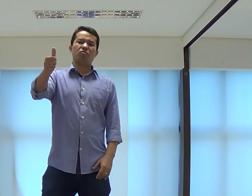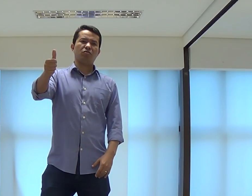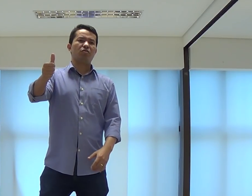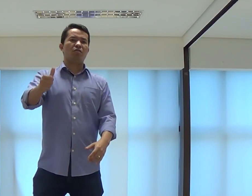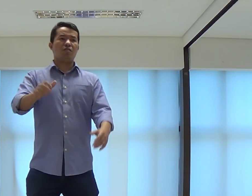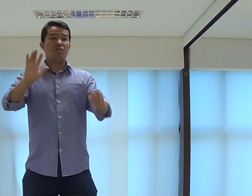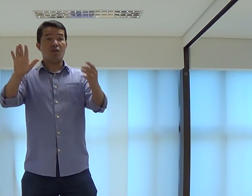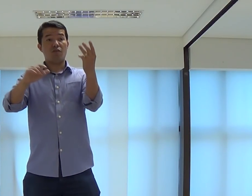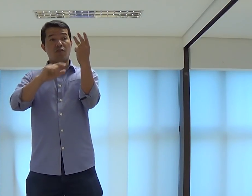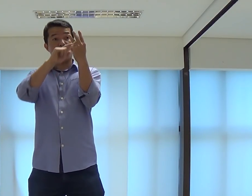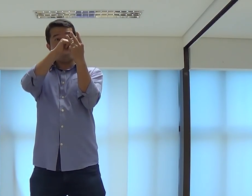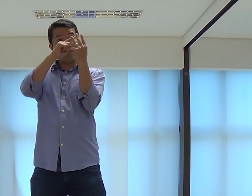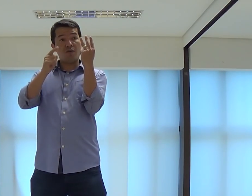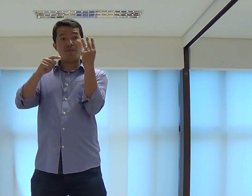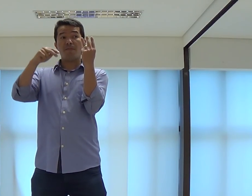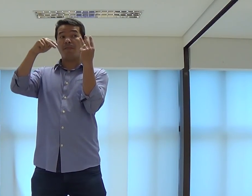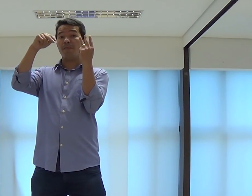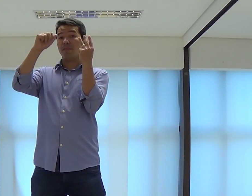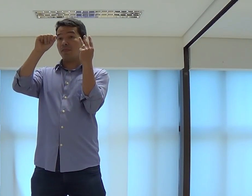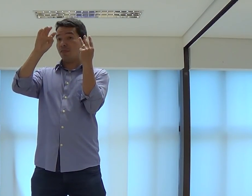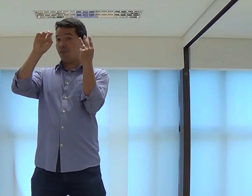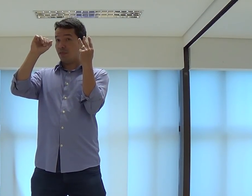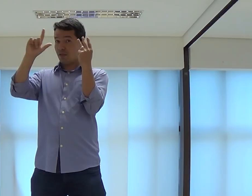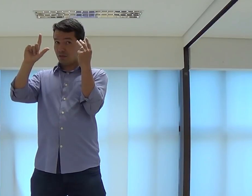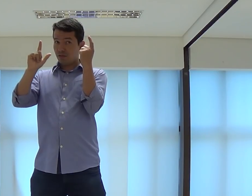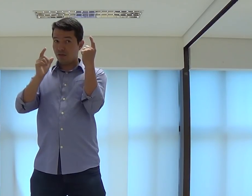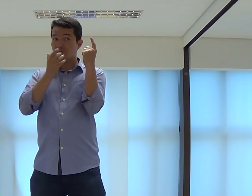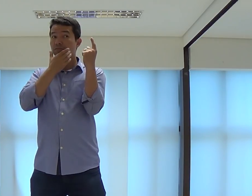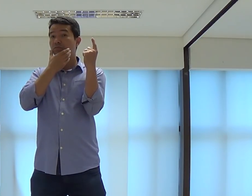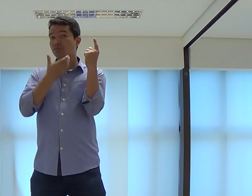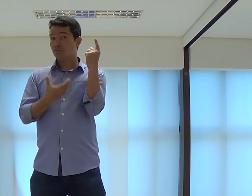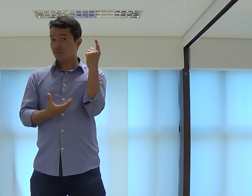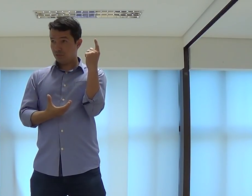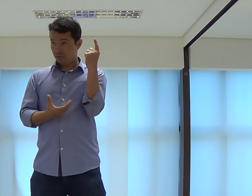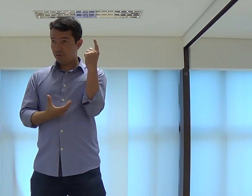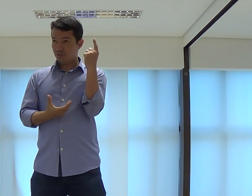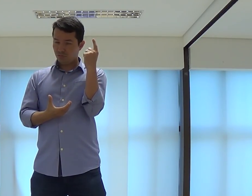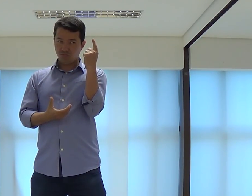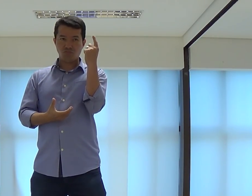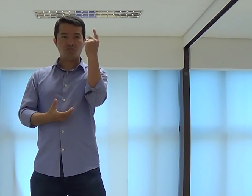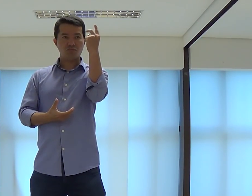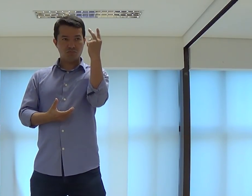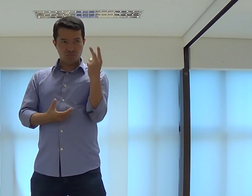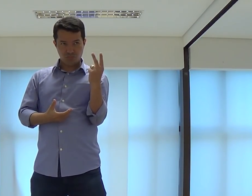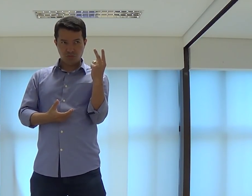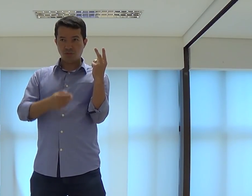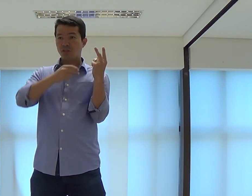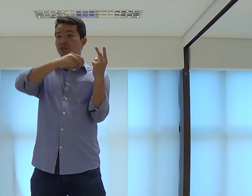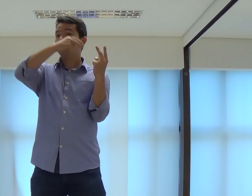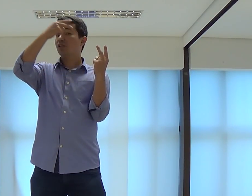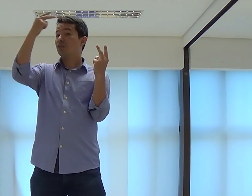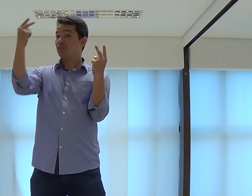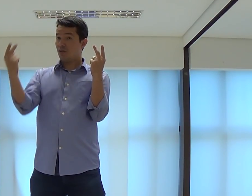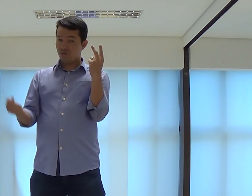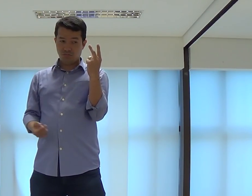Bom, tá. Então, ó, esses três que significam a mesma coisa, Natal, tá? Esse primeiro, o